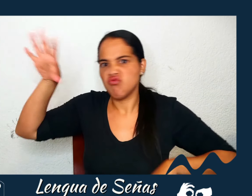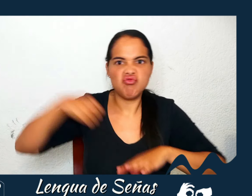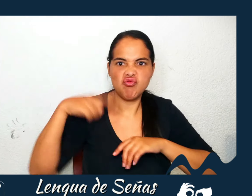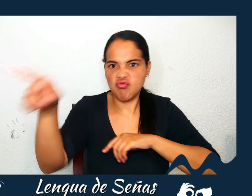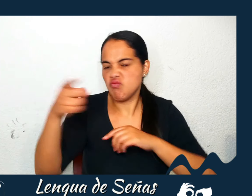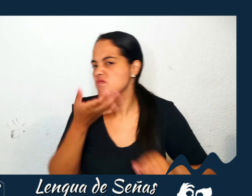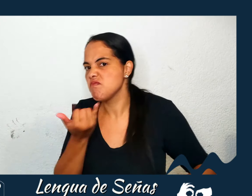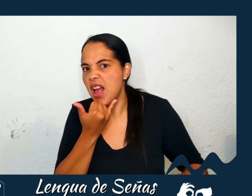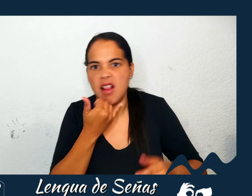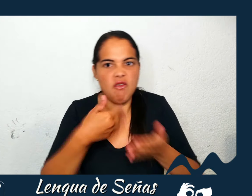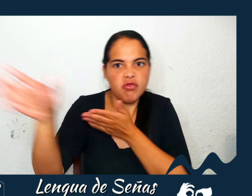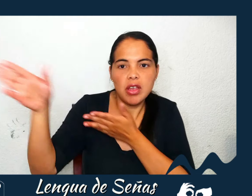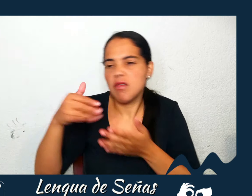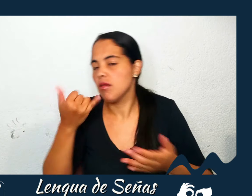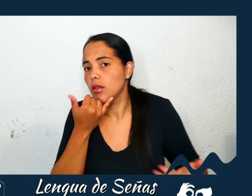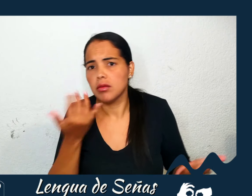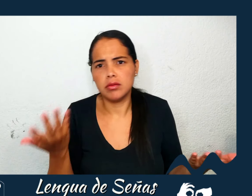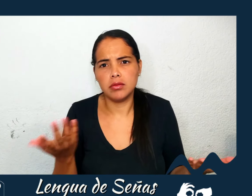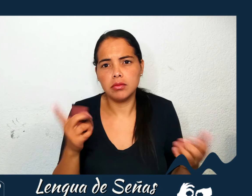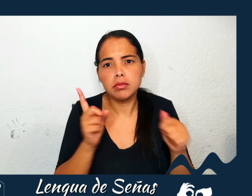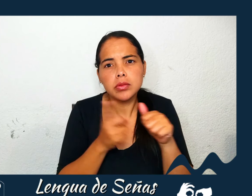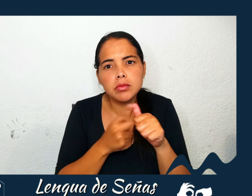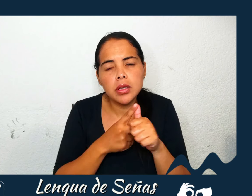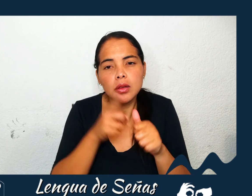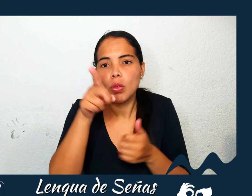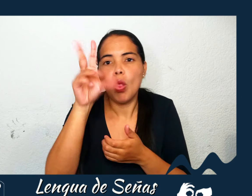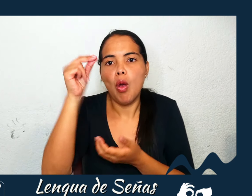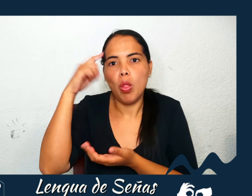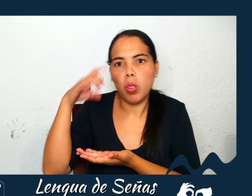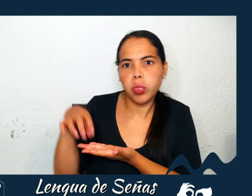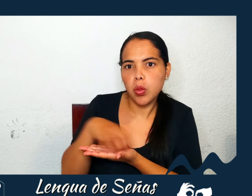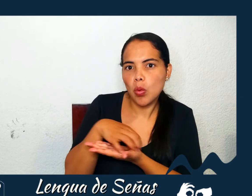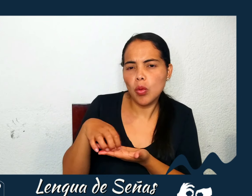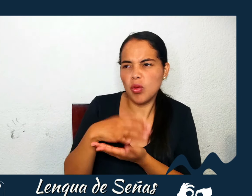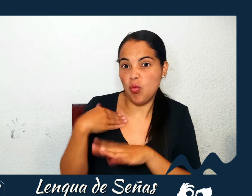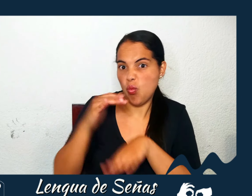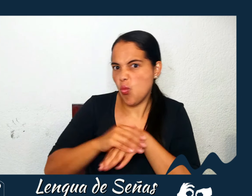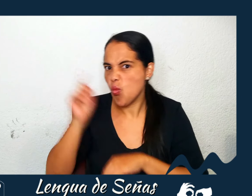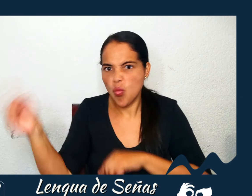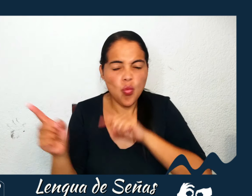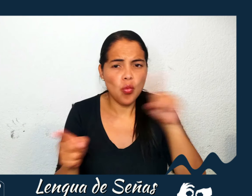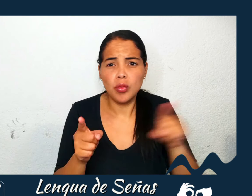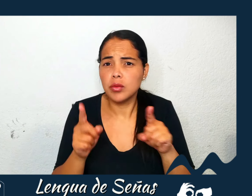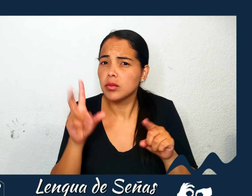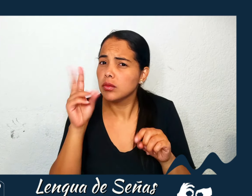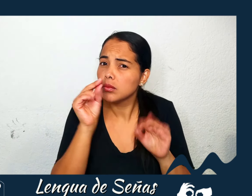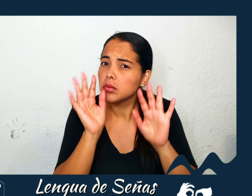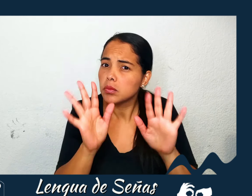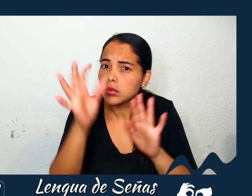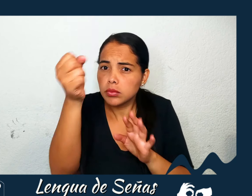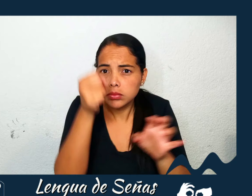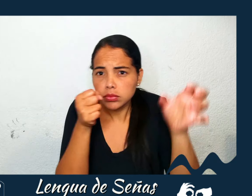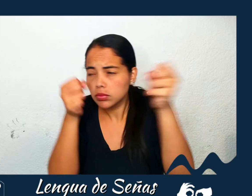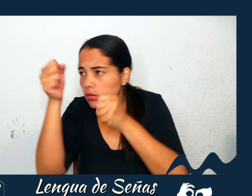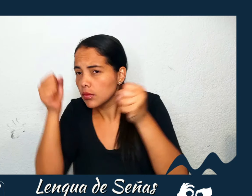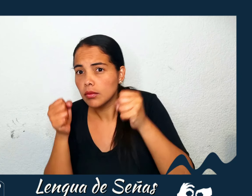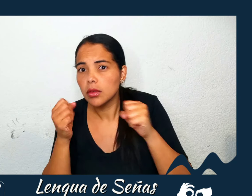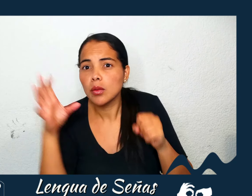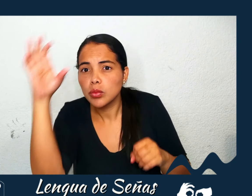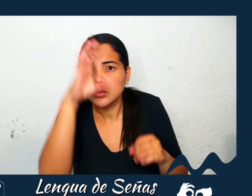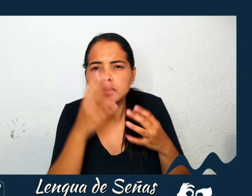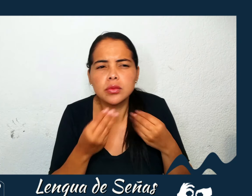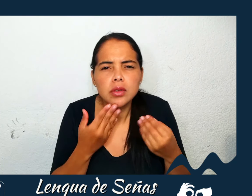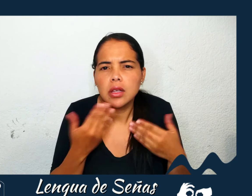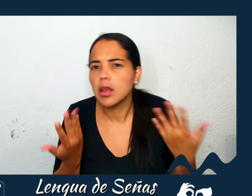qué es lo que está pasando. Otorguemos el beneficio de la duda, de la inocencia ante todos, hasta que no se compruebe